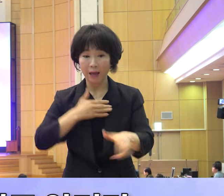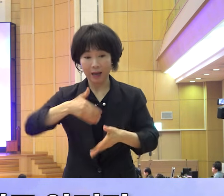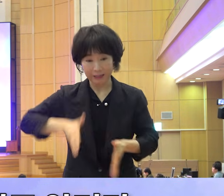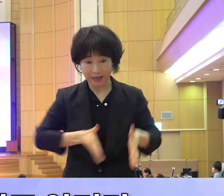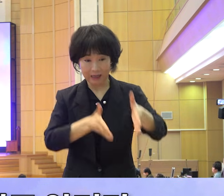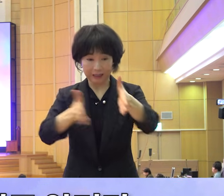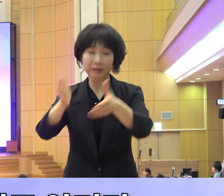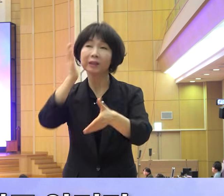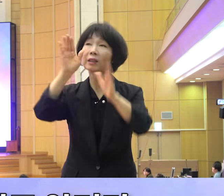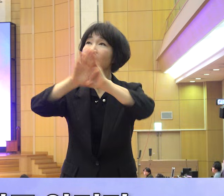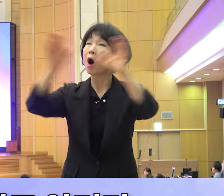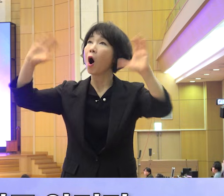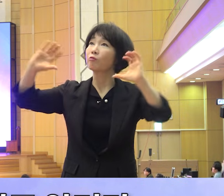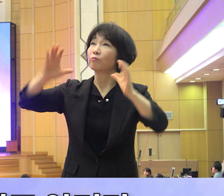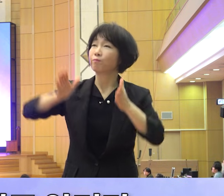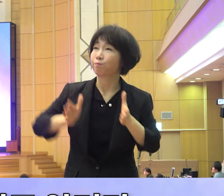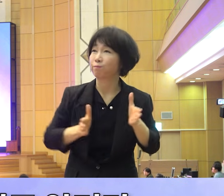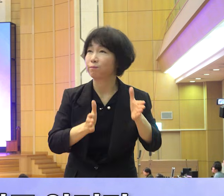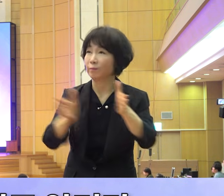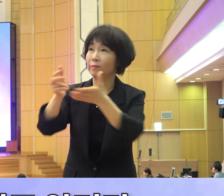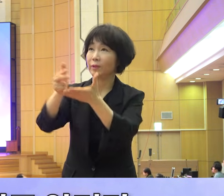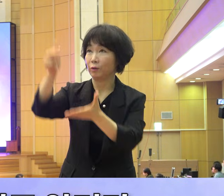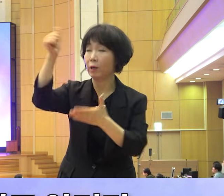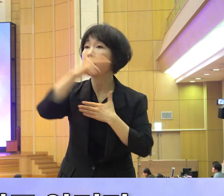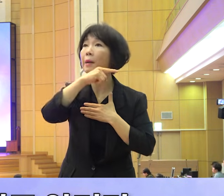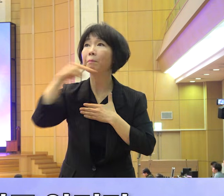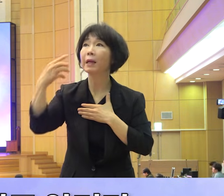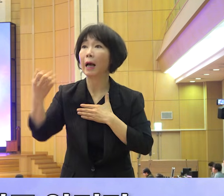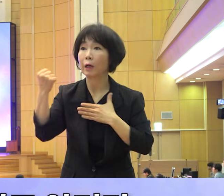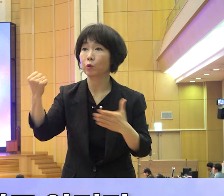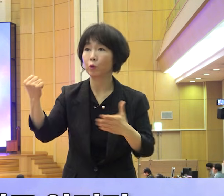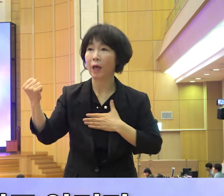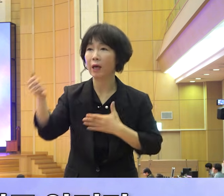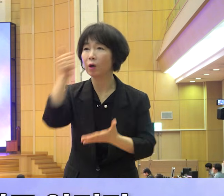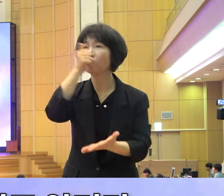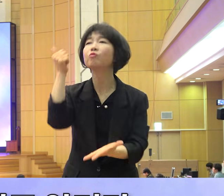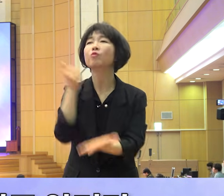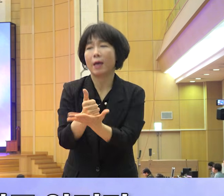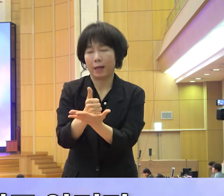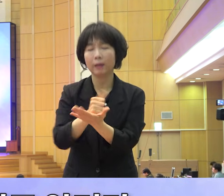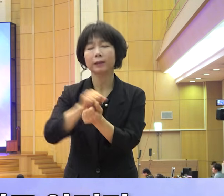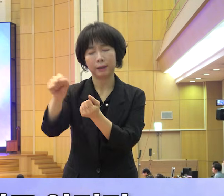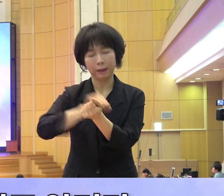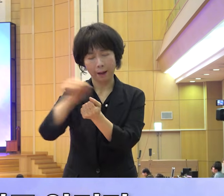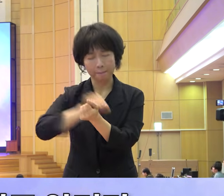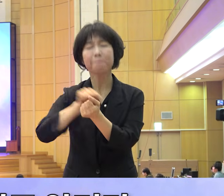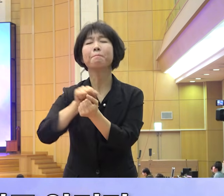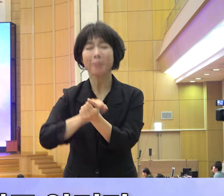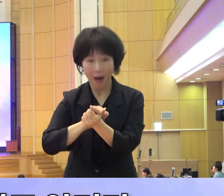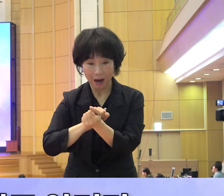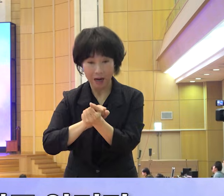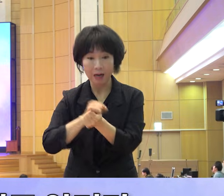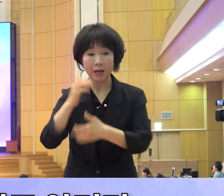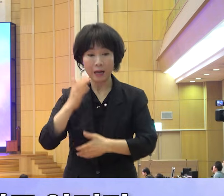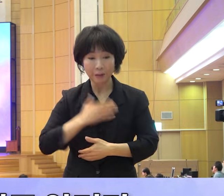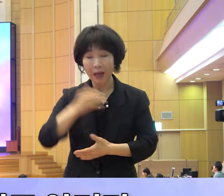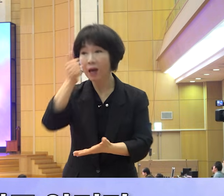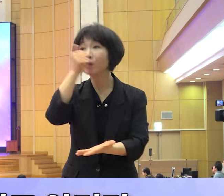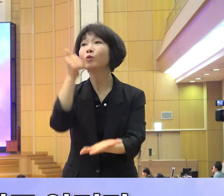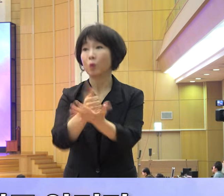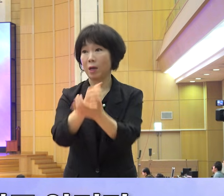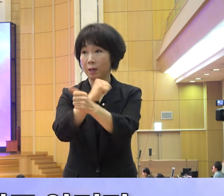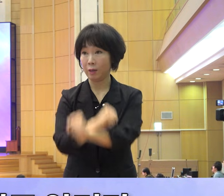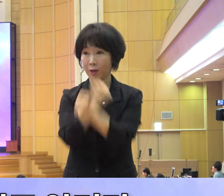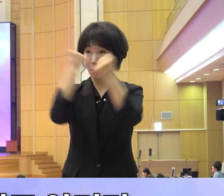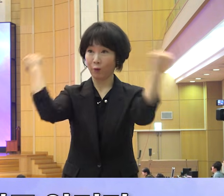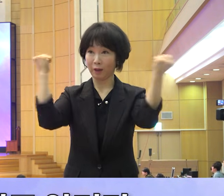나의 가는 길 천국길이요, 주의 피로 내 죄를. 내 주 사함 받고서